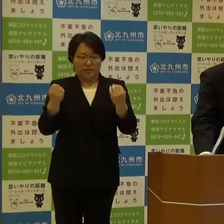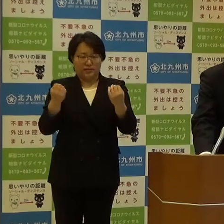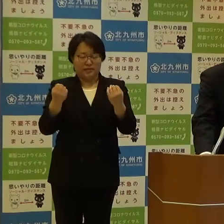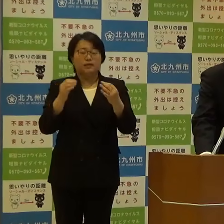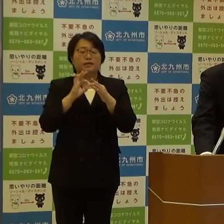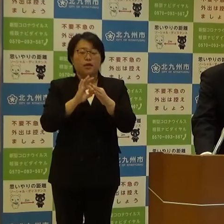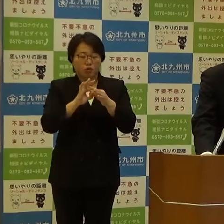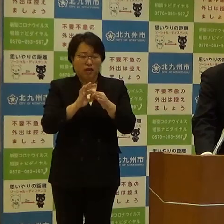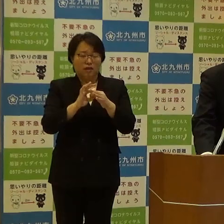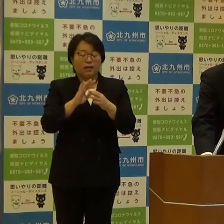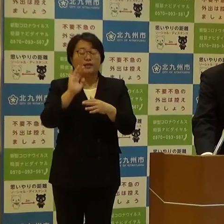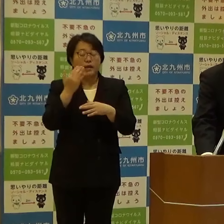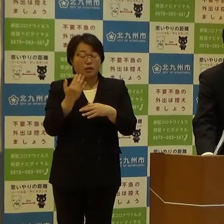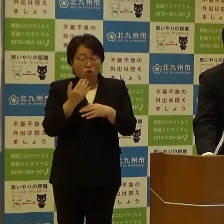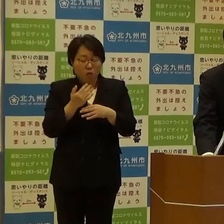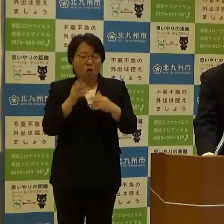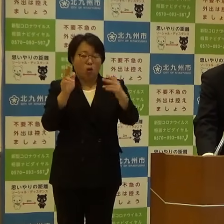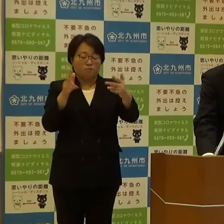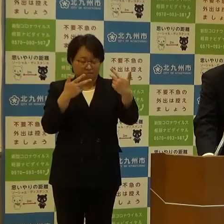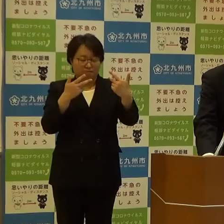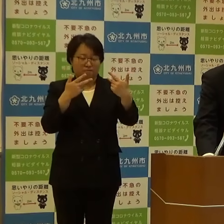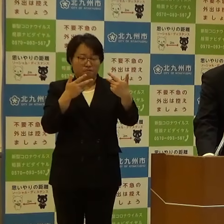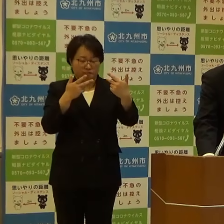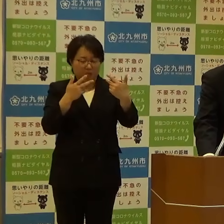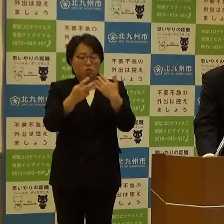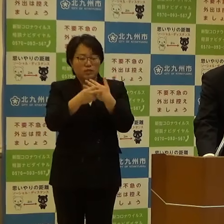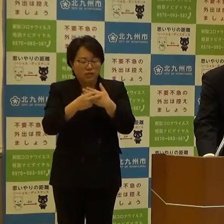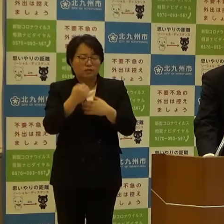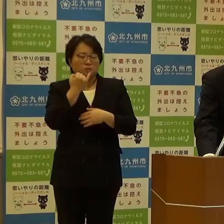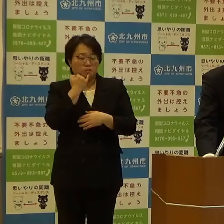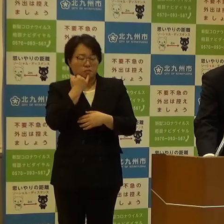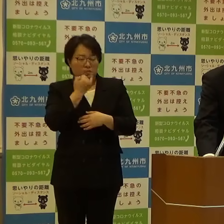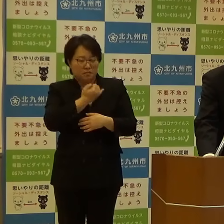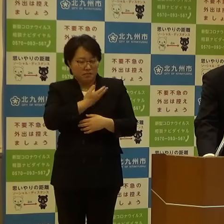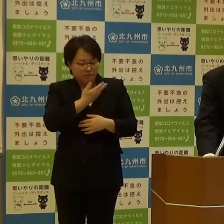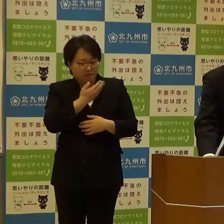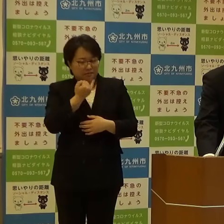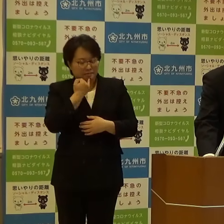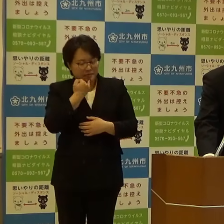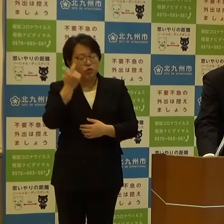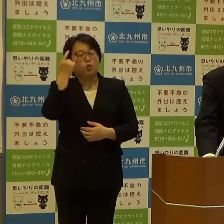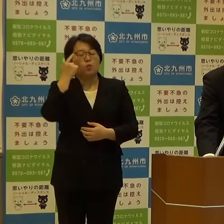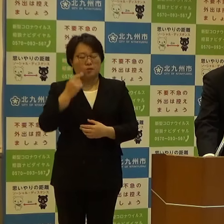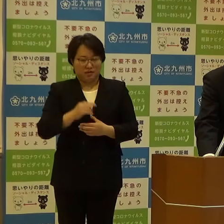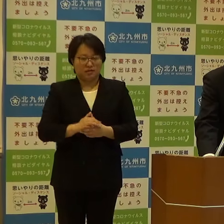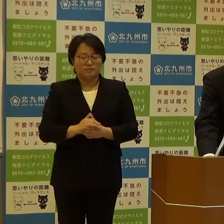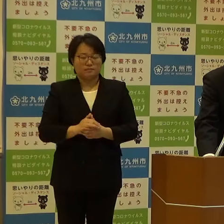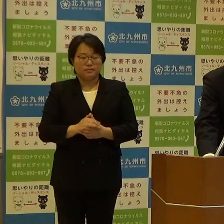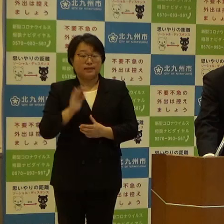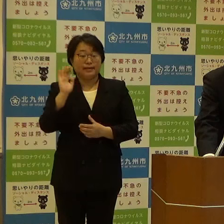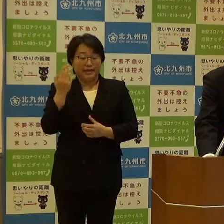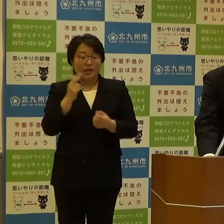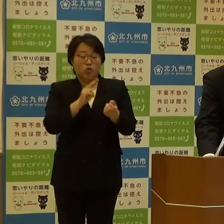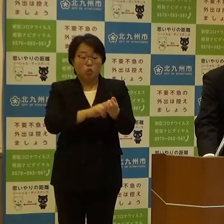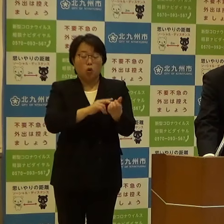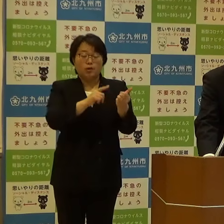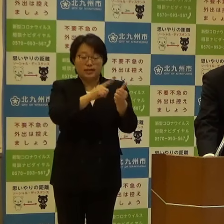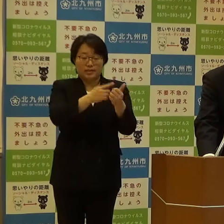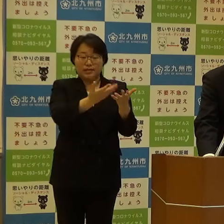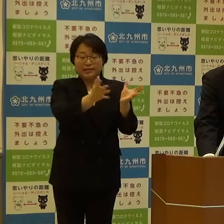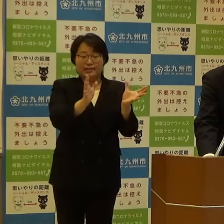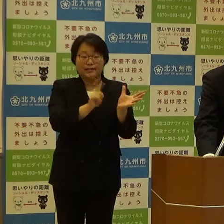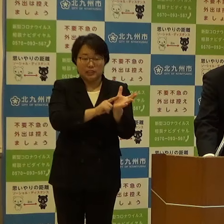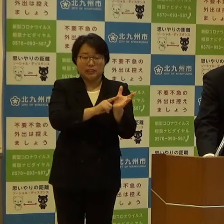は私は賛成であります。しかしですね、これまで医療関係者ともこの問題について議論しております